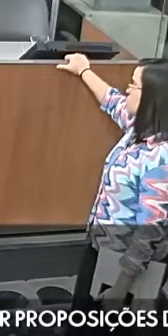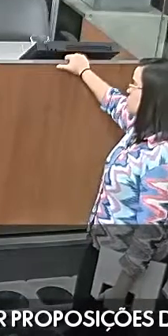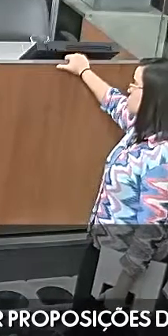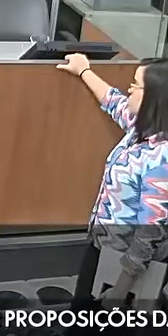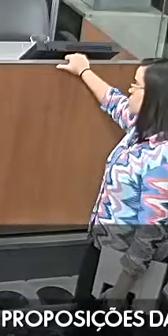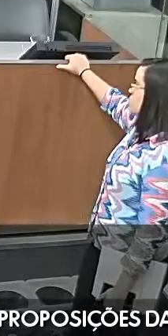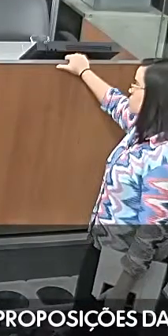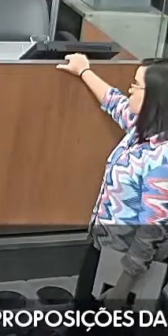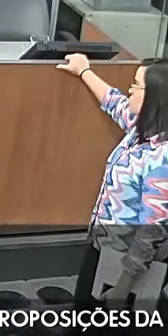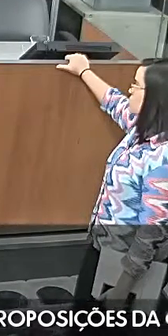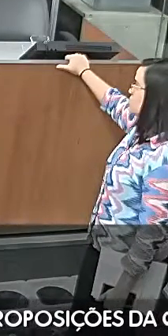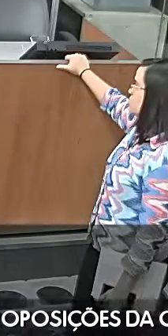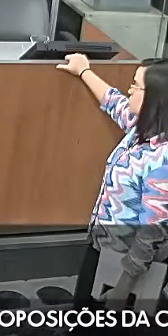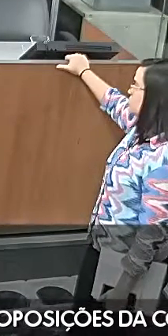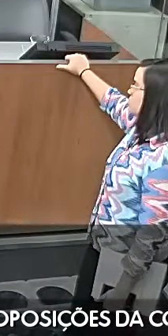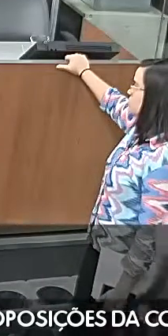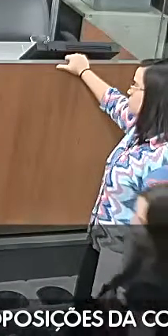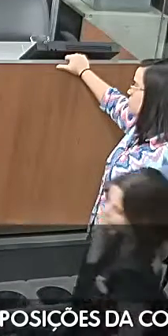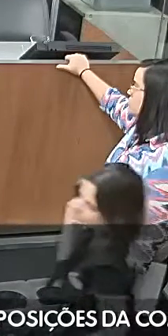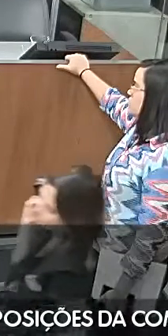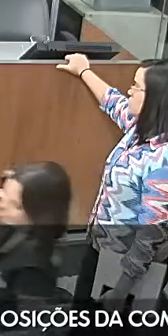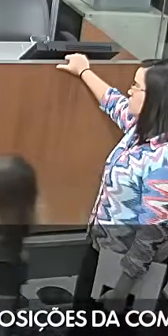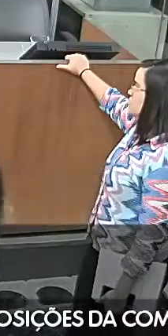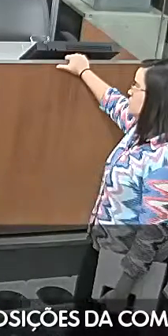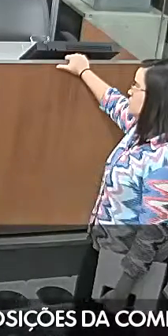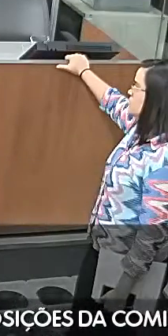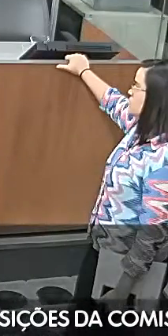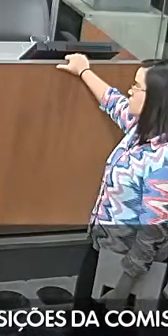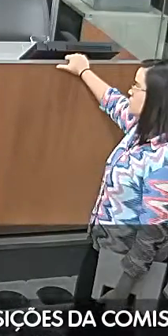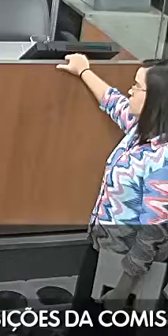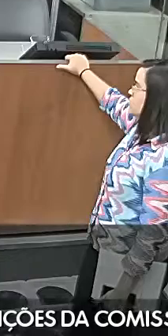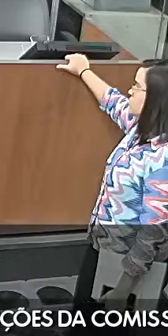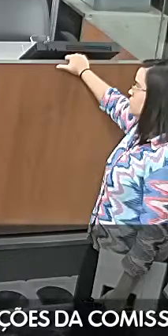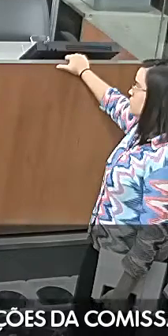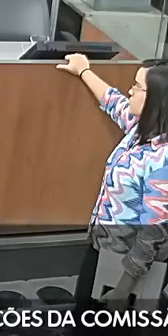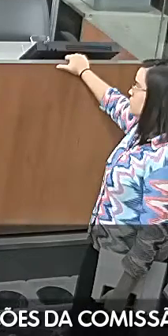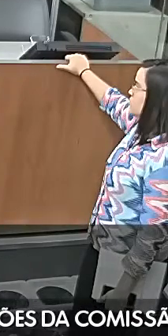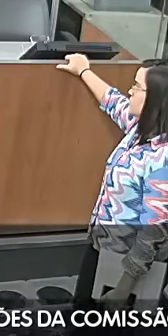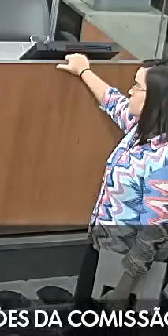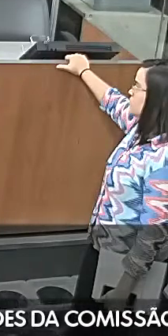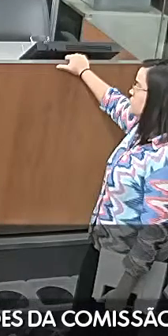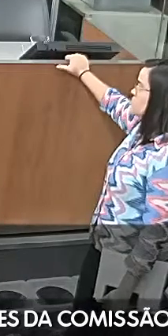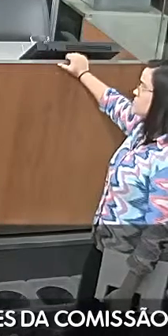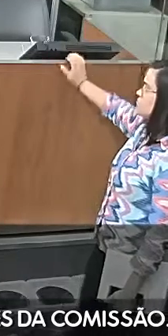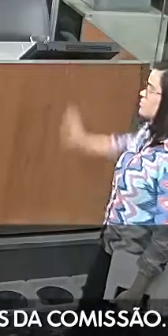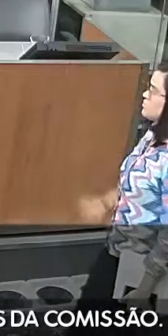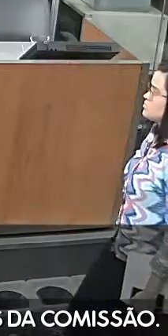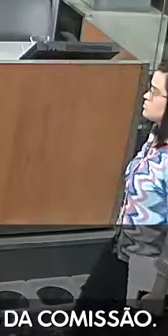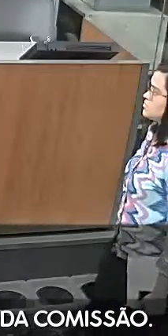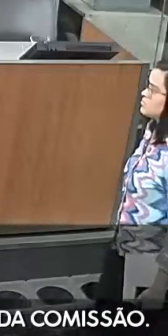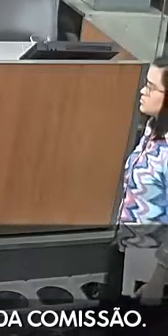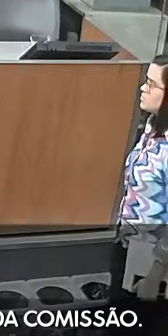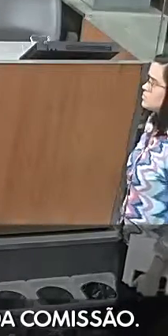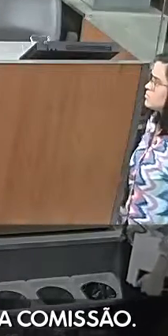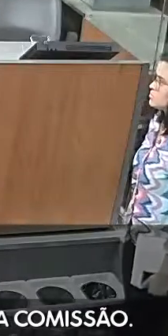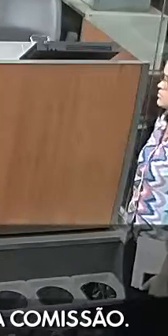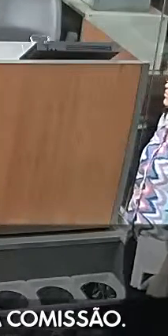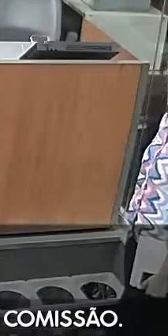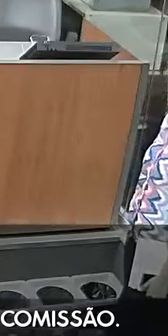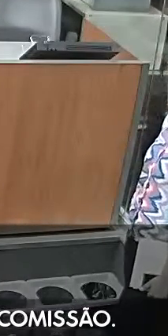Excelentíssimo senhor presidente da Comissão de Participação Popular, o deputado que é subserva, que é de Vossa Excelência no centro do artigo 103, parágrafo 3º, da linha D de regimento interno, que